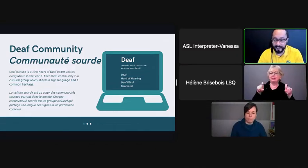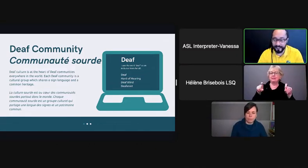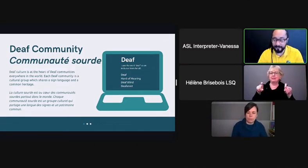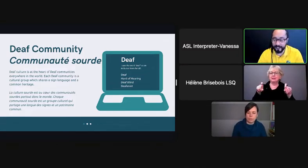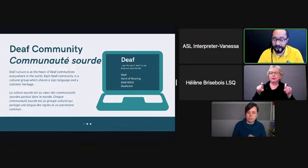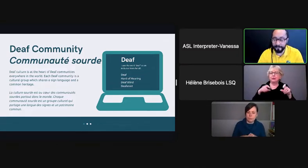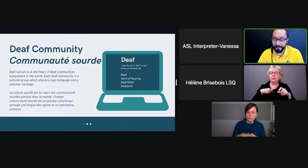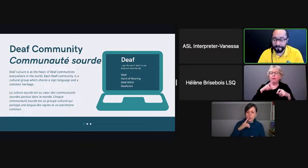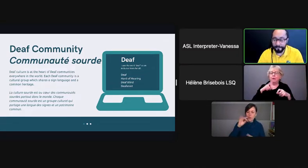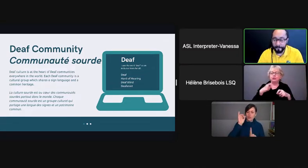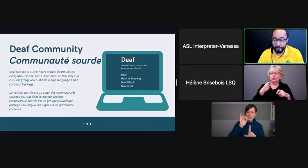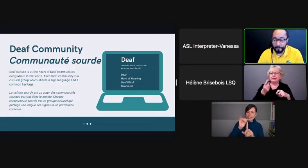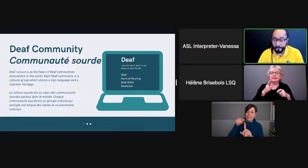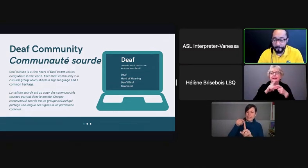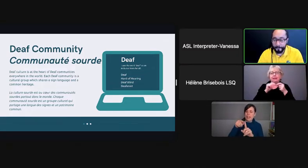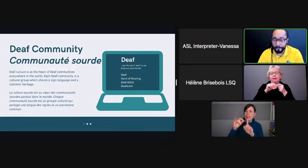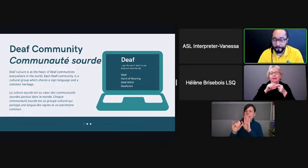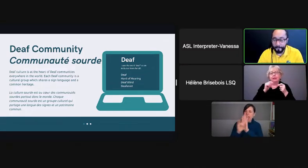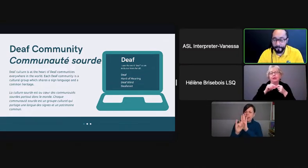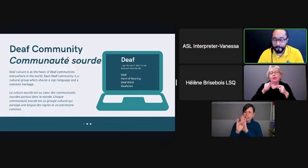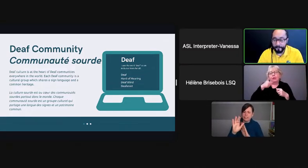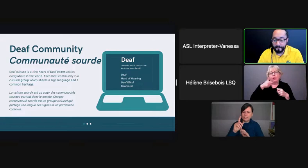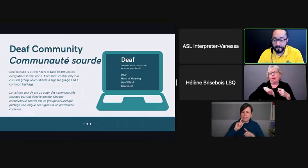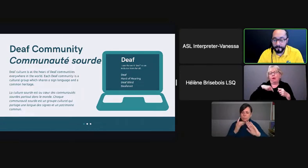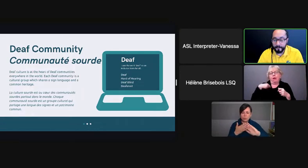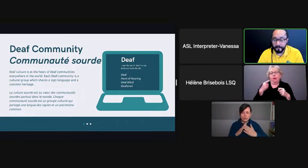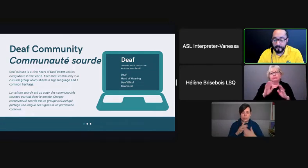besoin de toutes les mentionner parce que ça prendrait trop de temps.